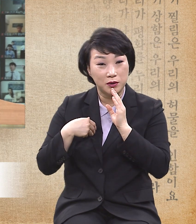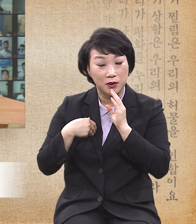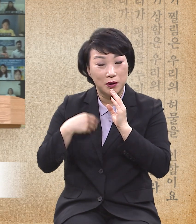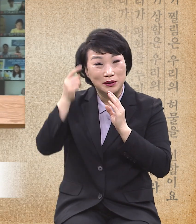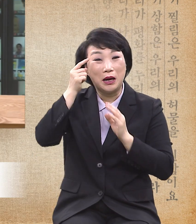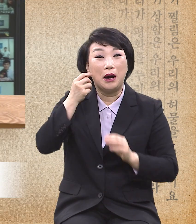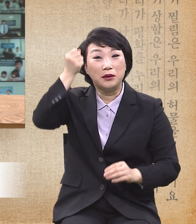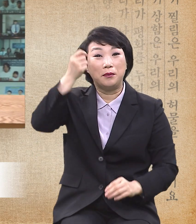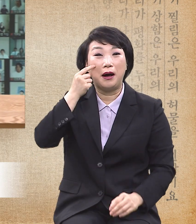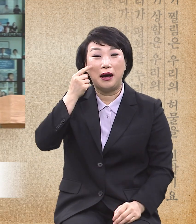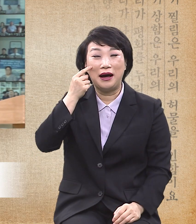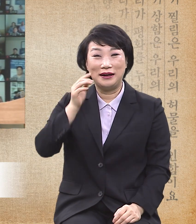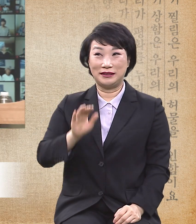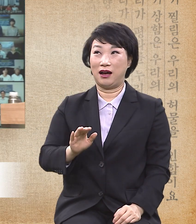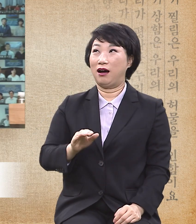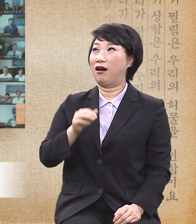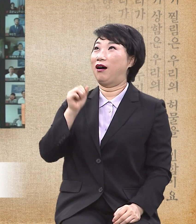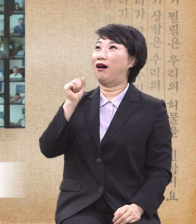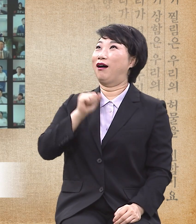된다라고 생각할 때